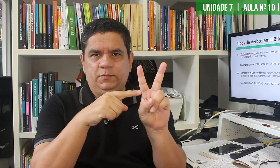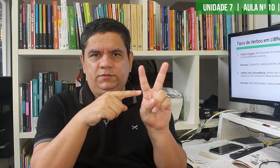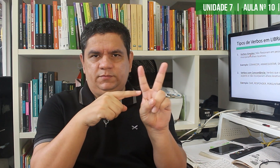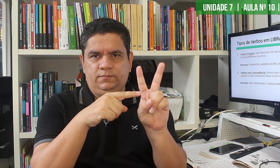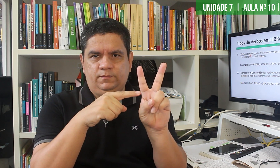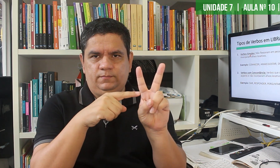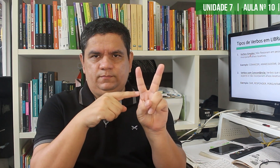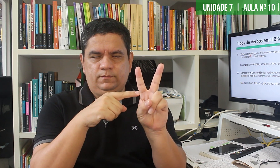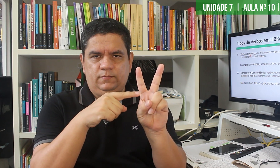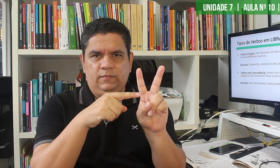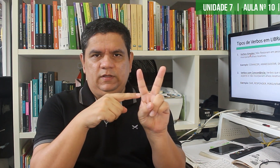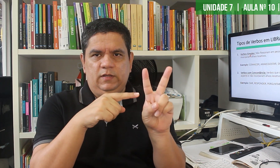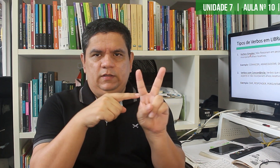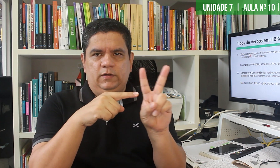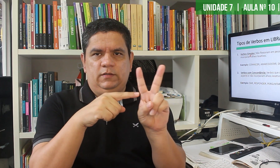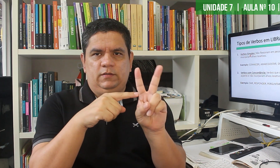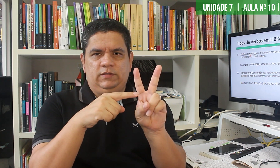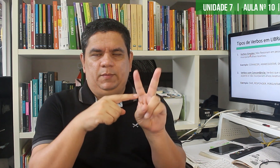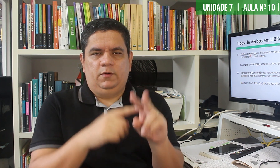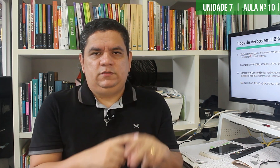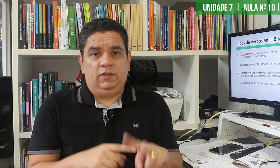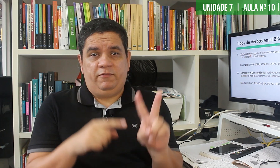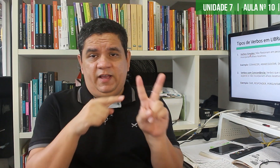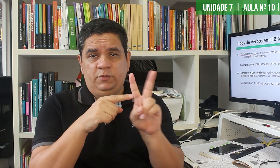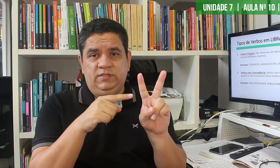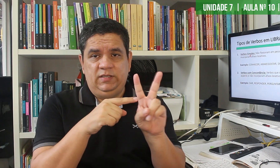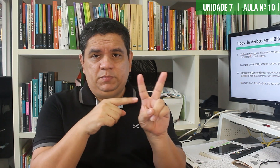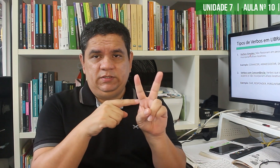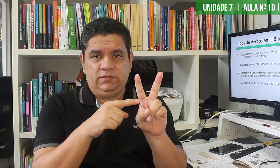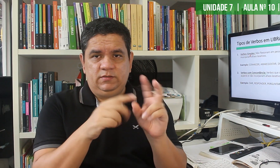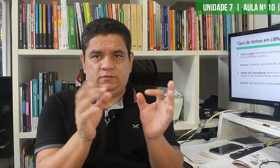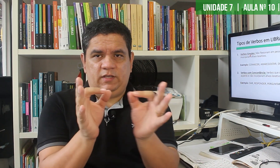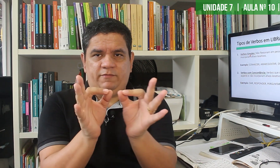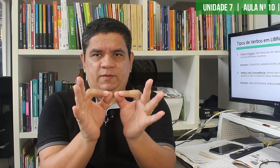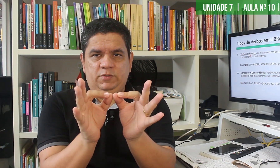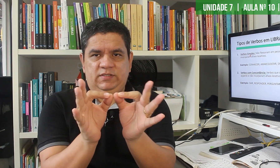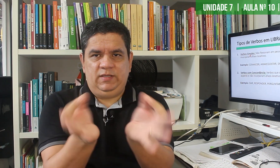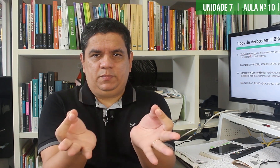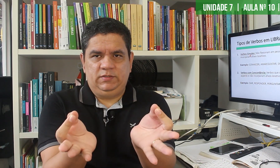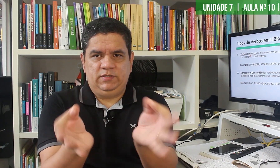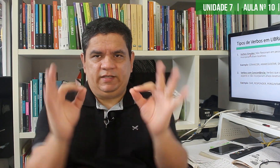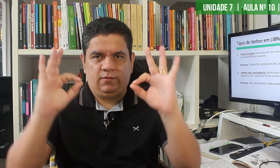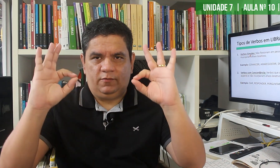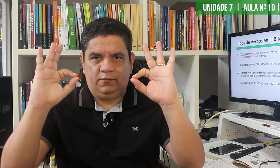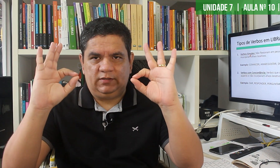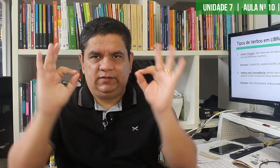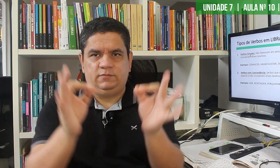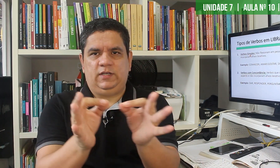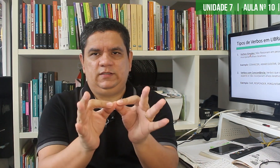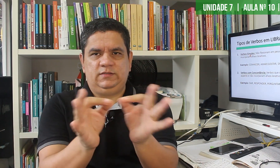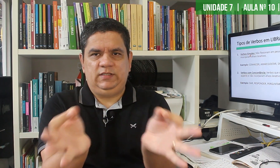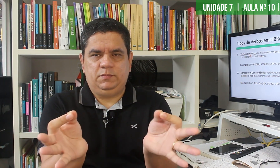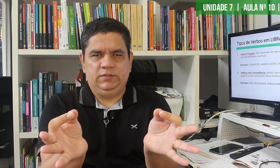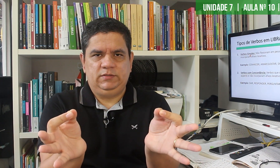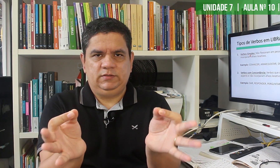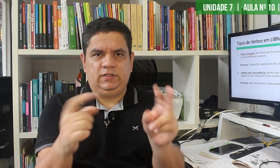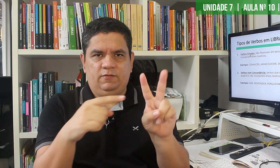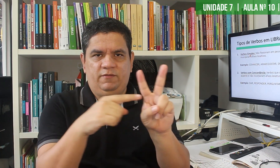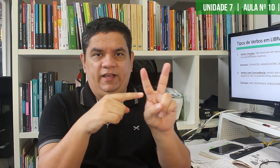Verbos. Tá bom? Então, verbos simples, eu tenho verbos simples, essa configuração, tá? Simples. Então,